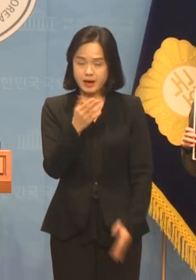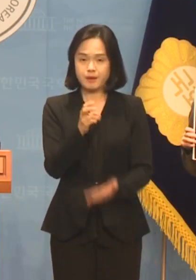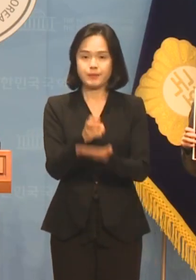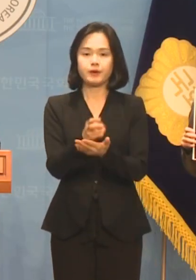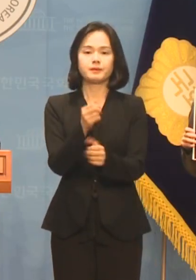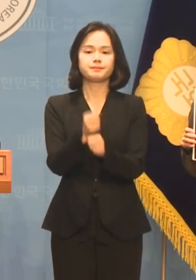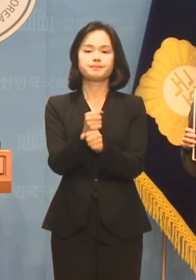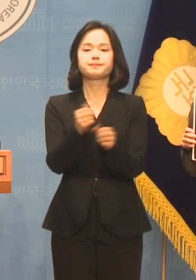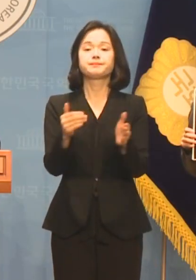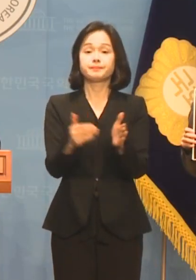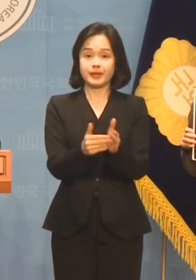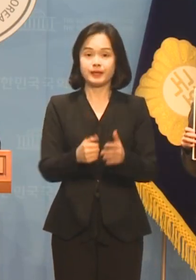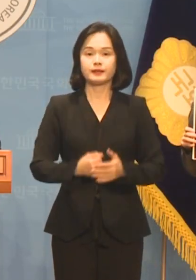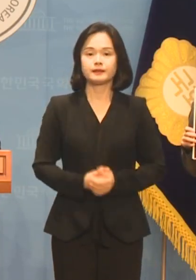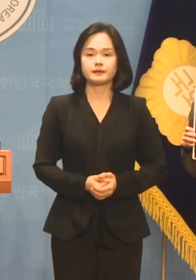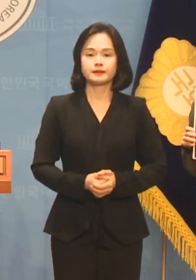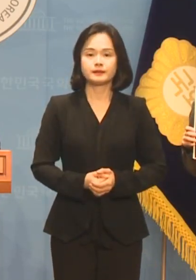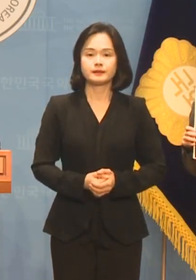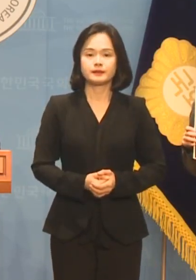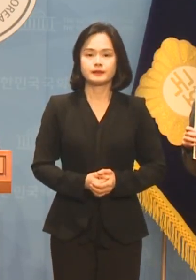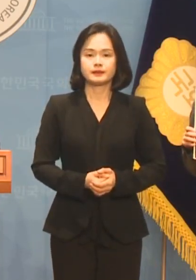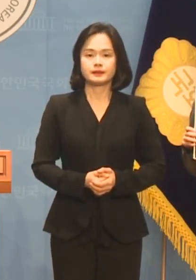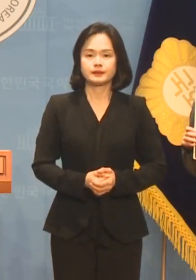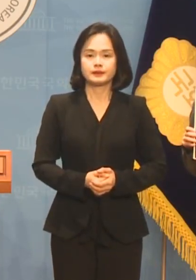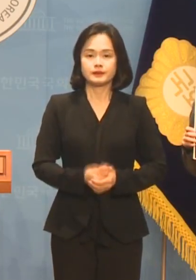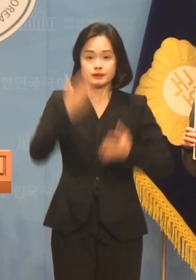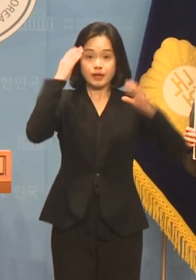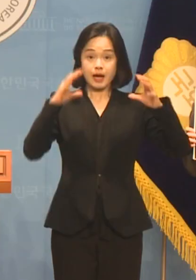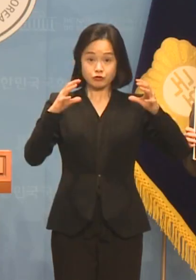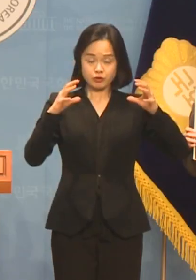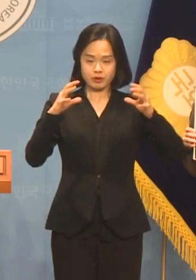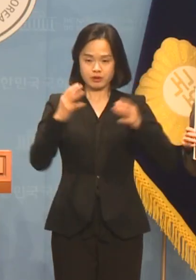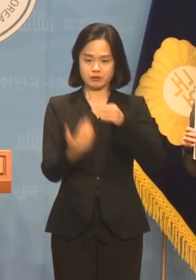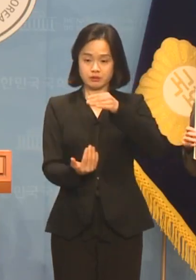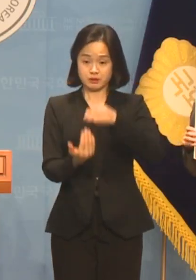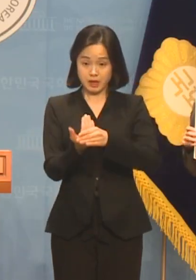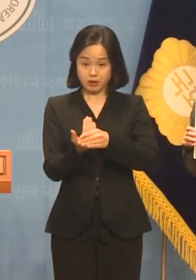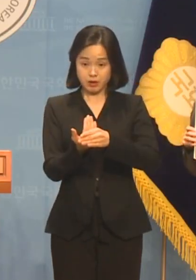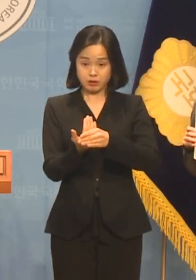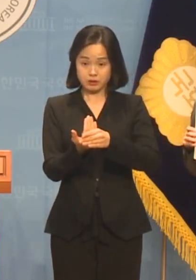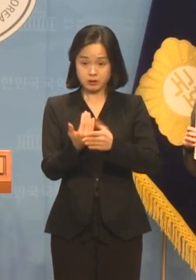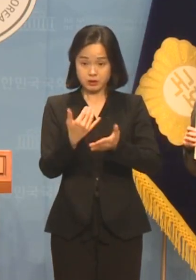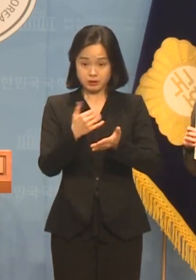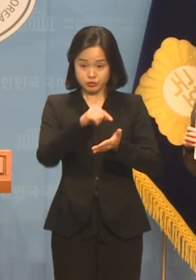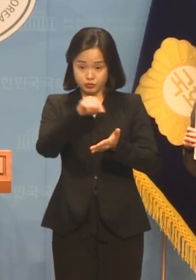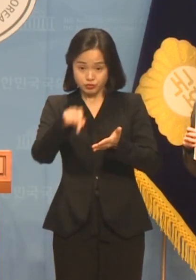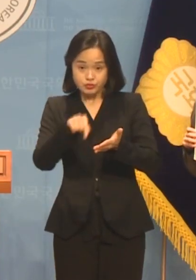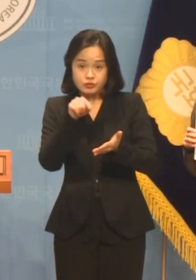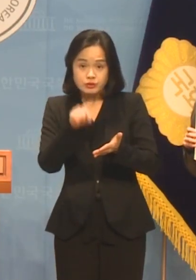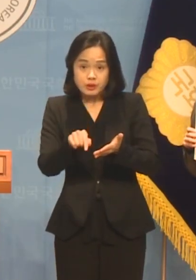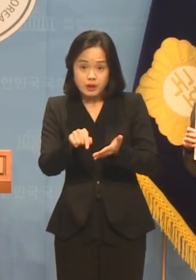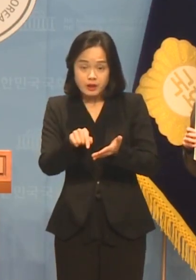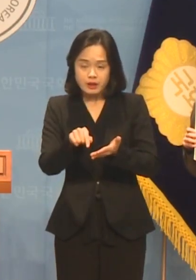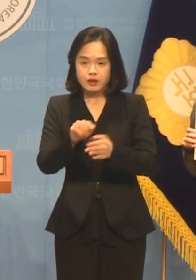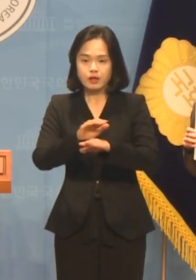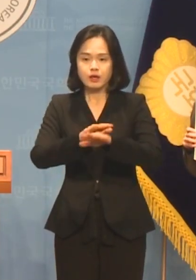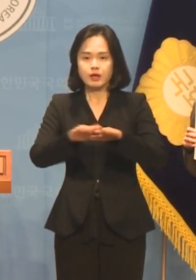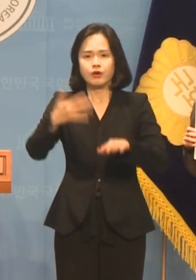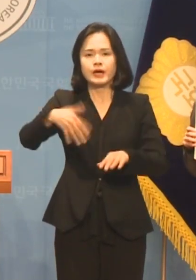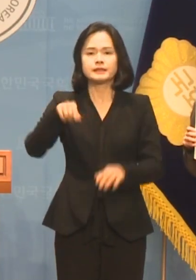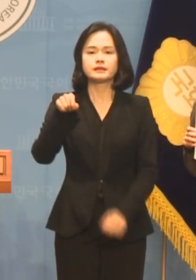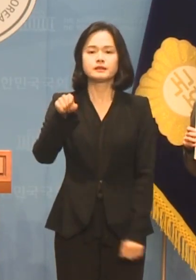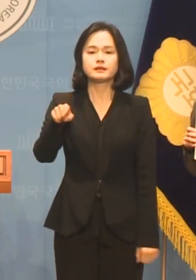한 사건이 무죄로 판결났습니다. 바로 언론을 떠들썩하게 했던 김신혜